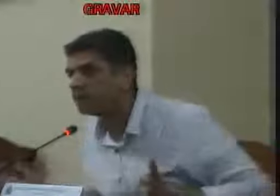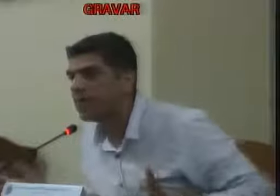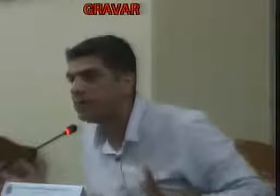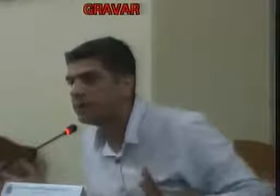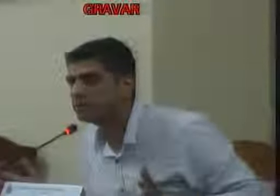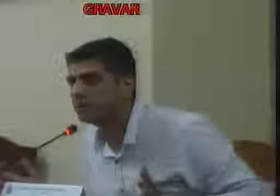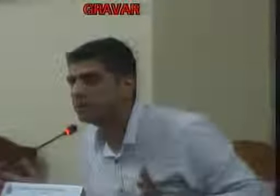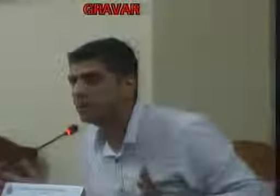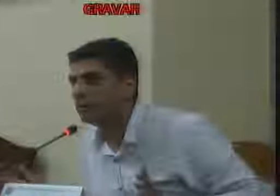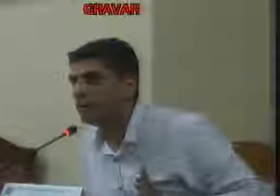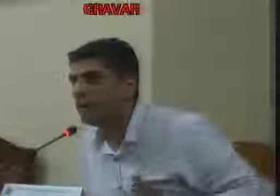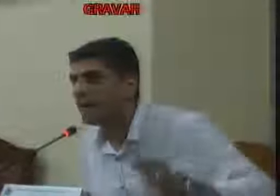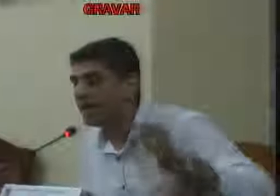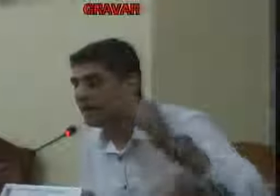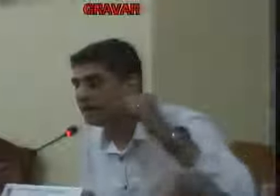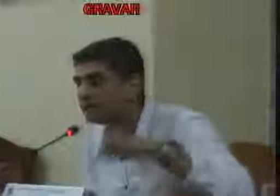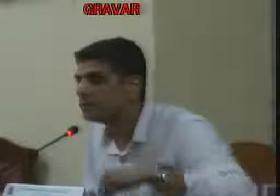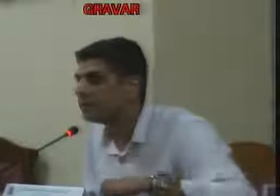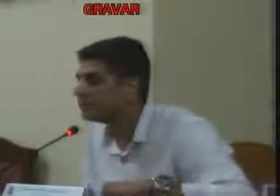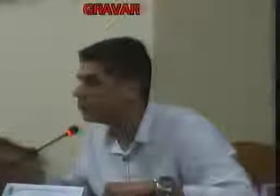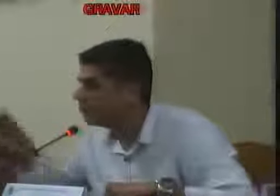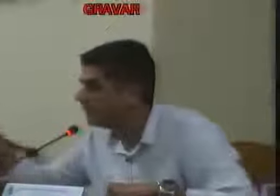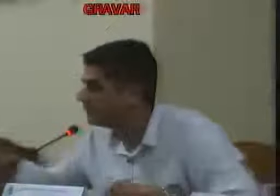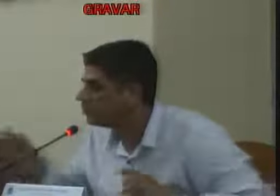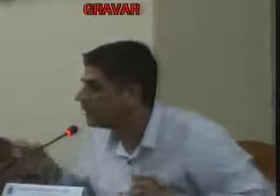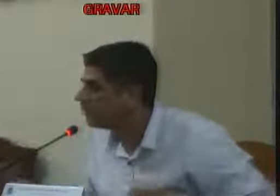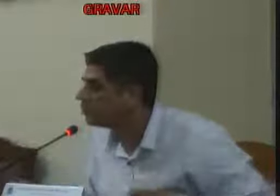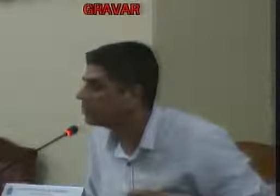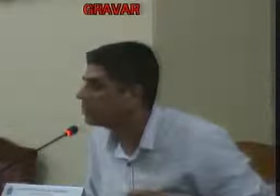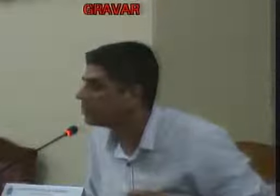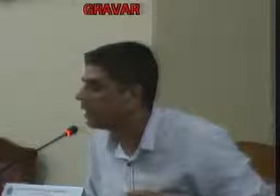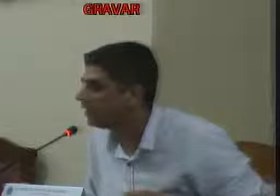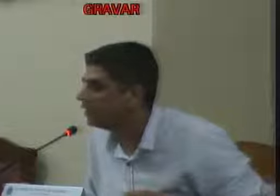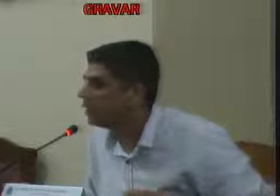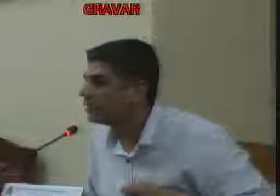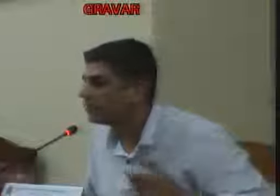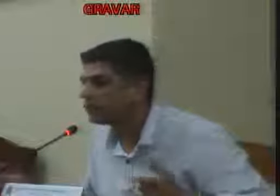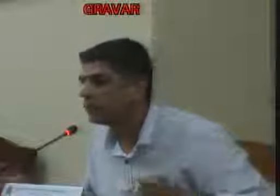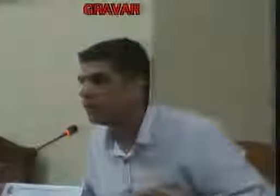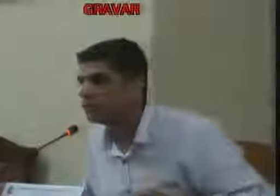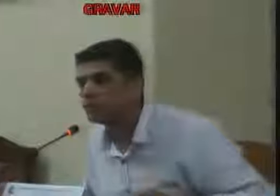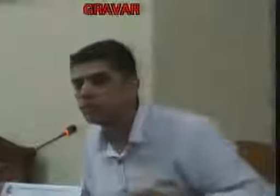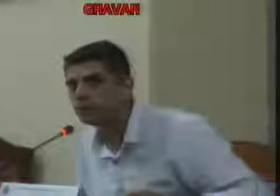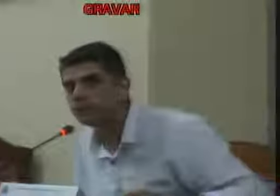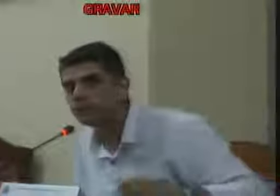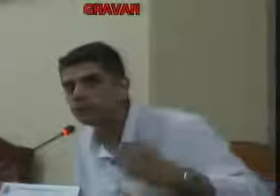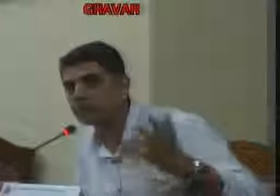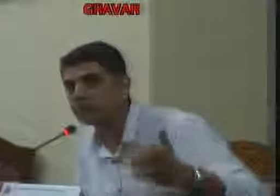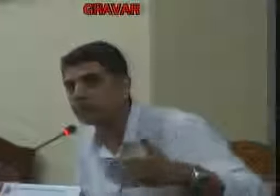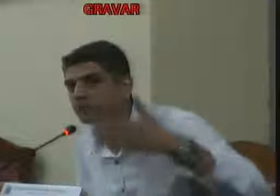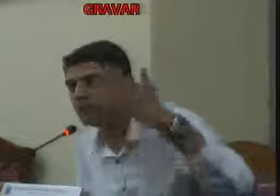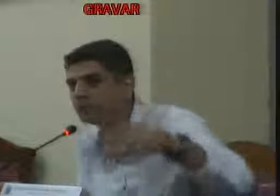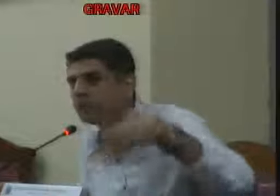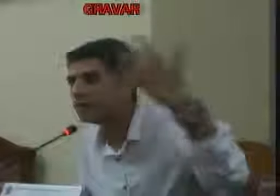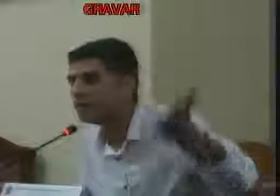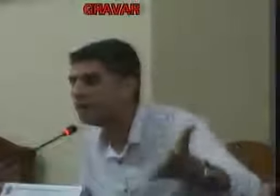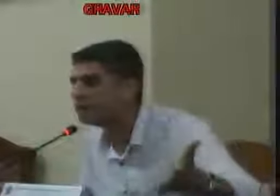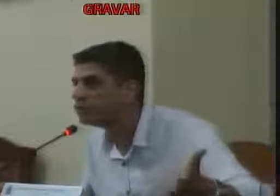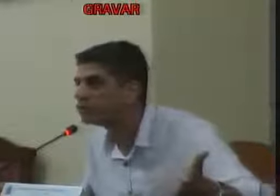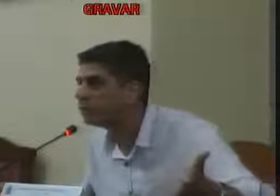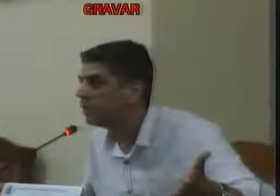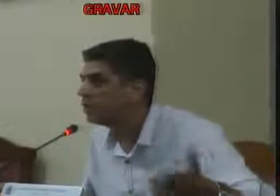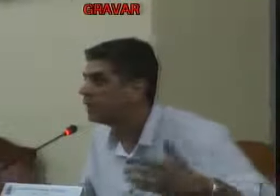está derramado. É a insegurança do comerciante que está lá em conservatória, que está sofrendo com o tipo de uma fiscalização que faz num lugar, não